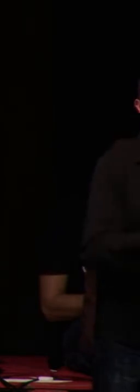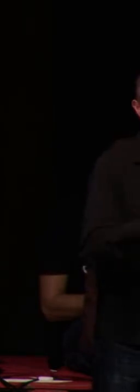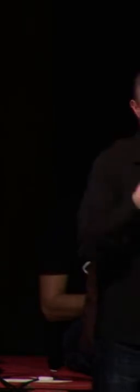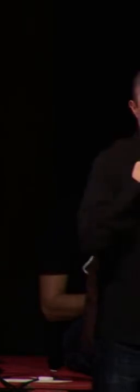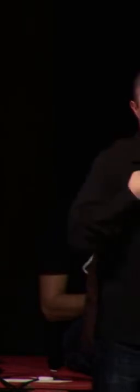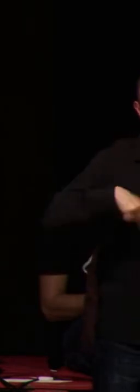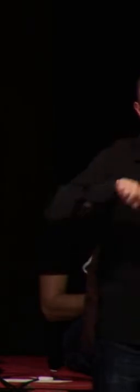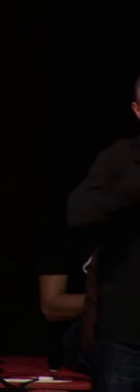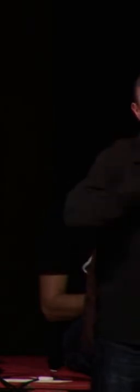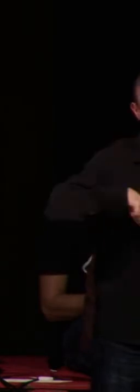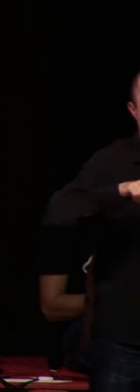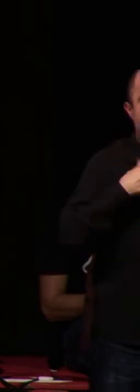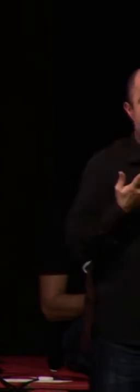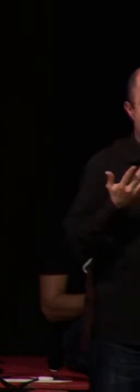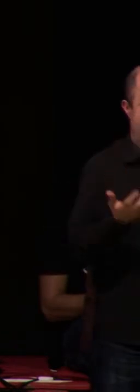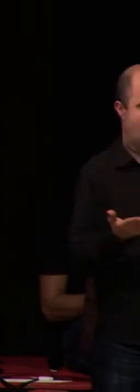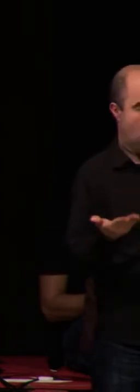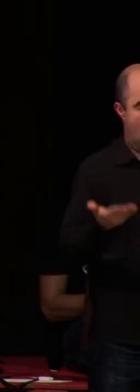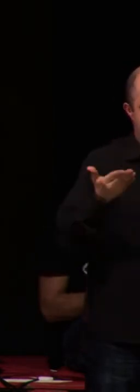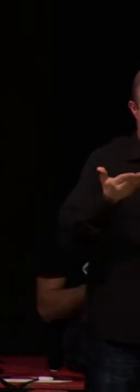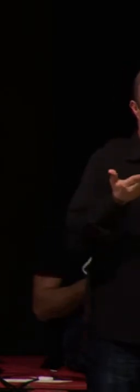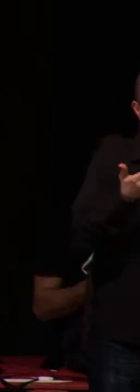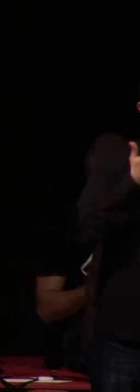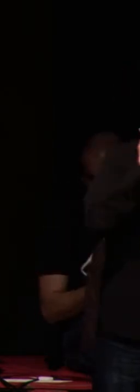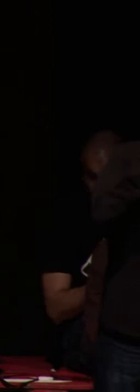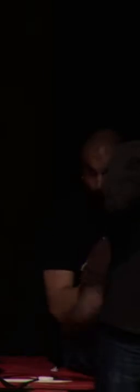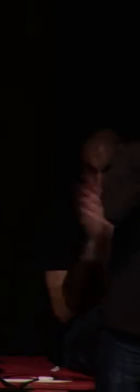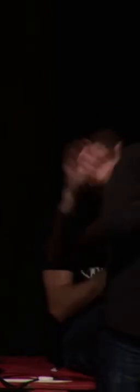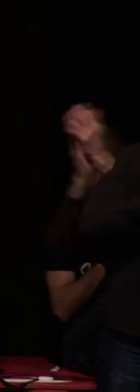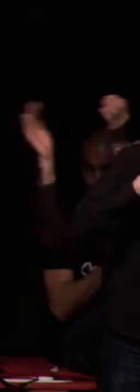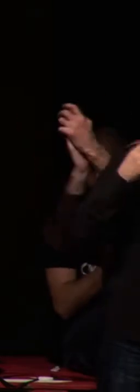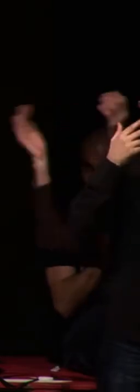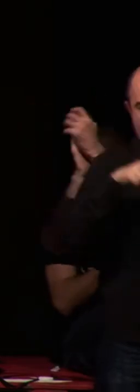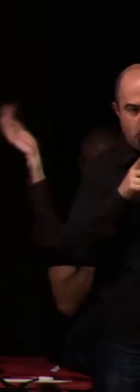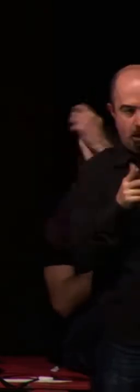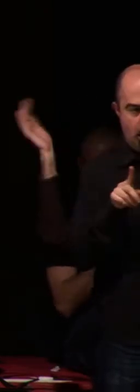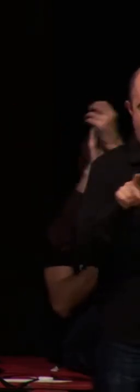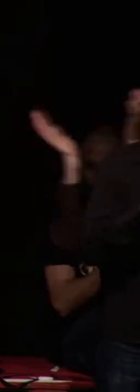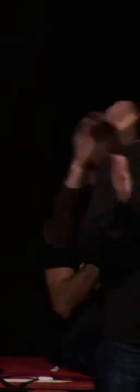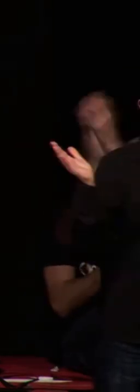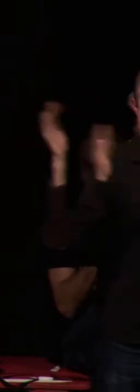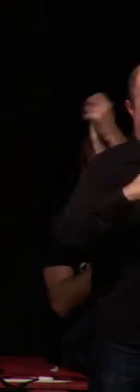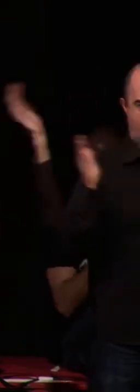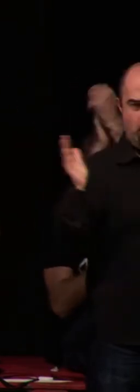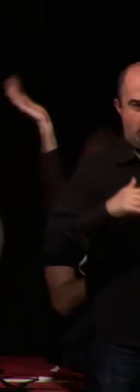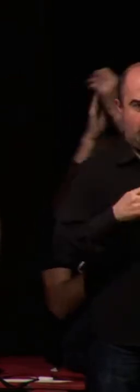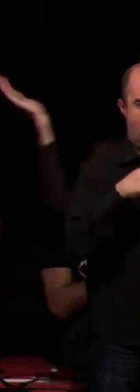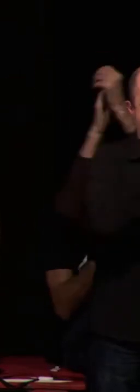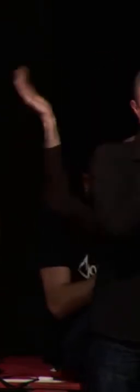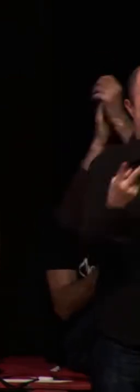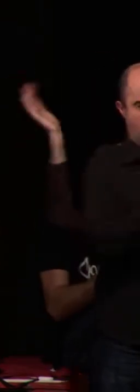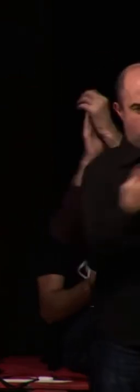ens farà triar entre qüestió nacional i qüestió social, perquè és i perquè una és l'altra,